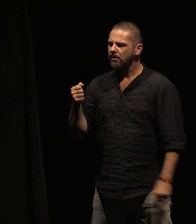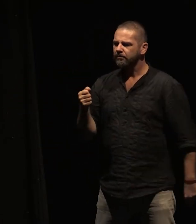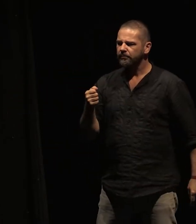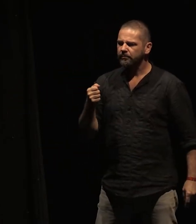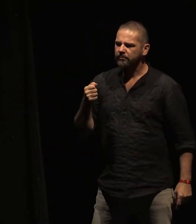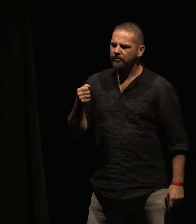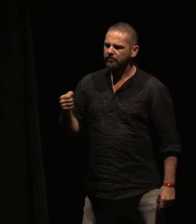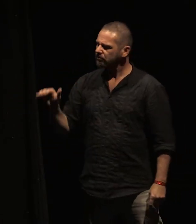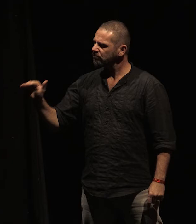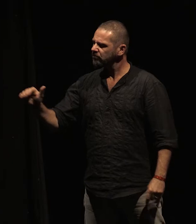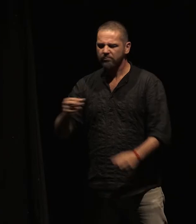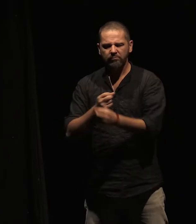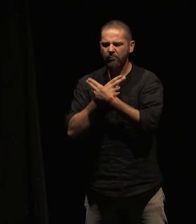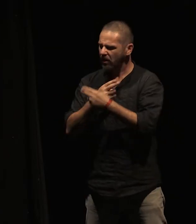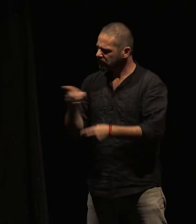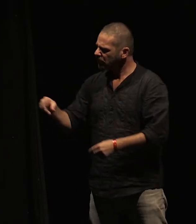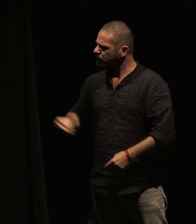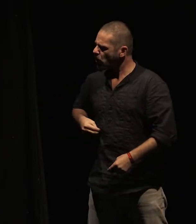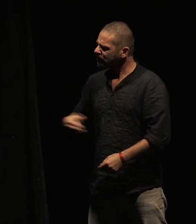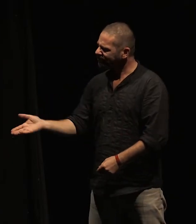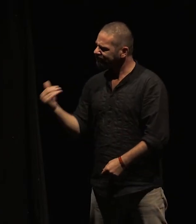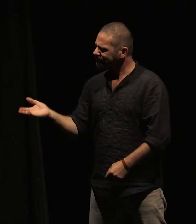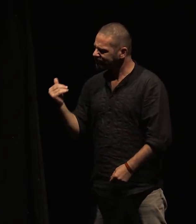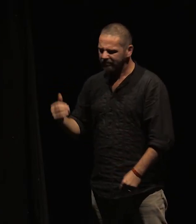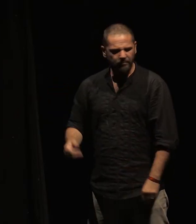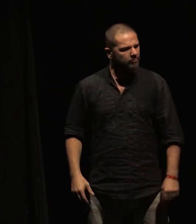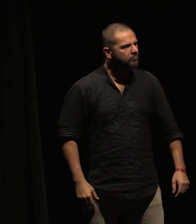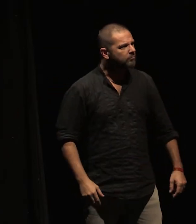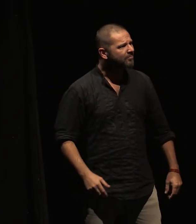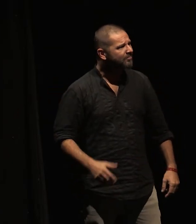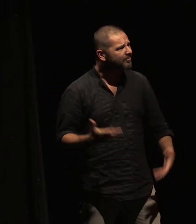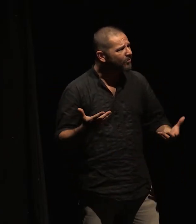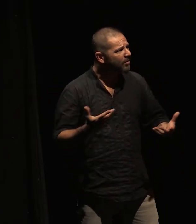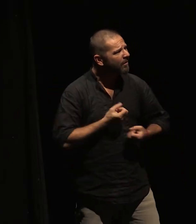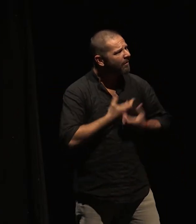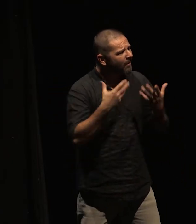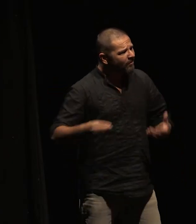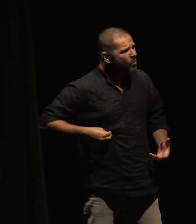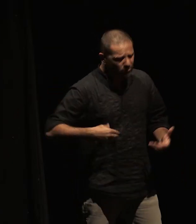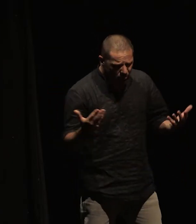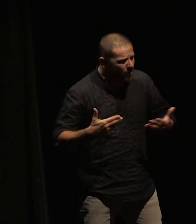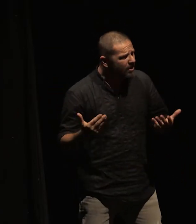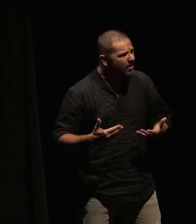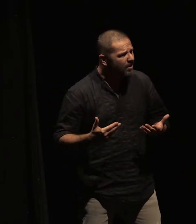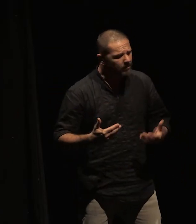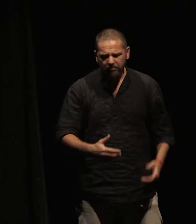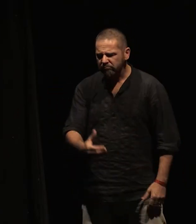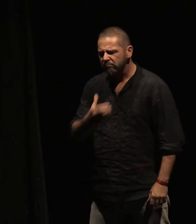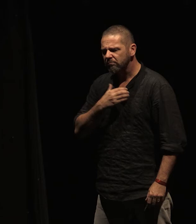fautes. » Ce dernier répondit perplexe. « Confessez quoi ? » Le prêtre répondit « Ce que tu